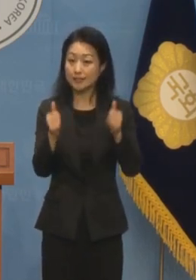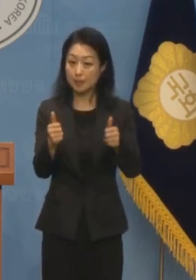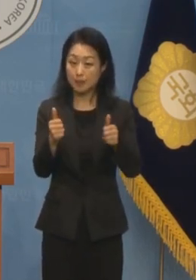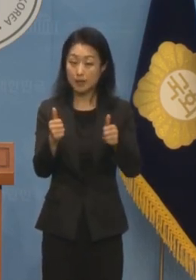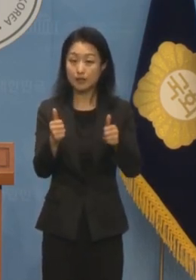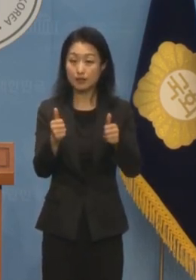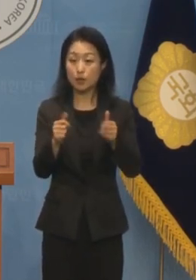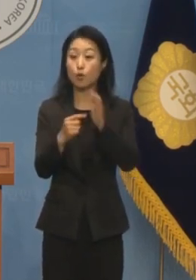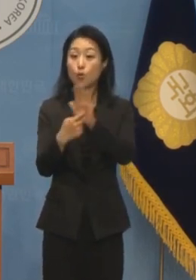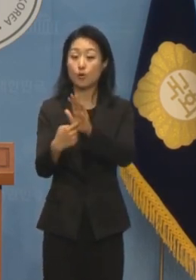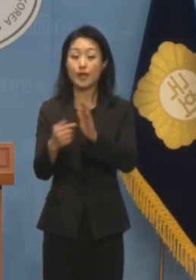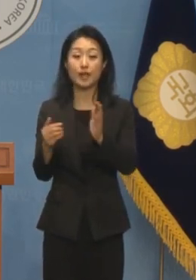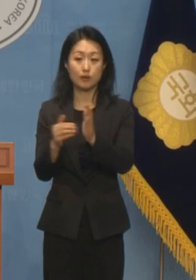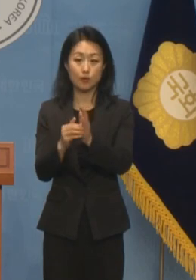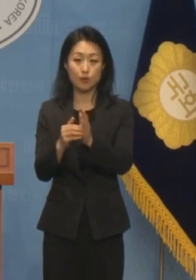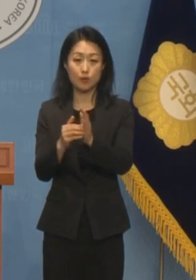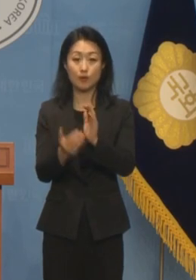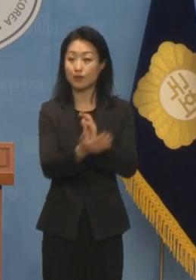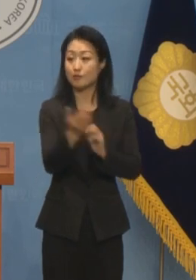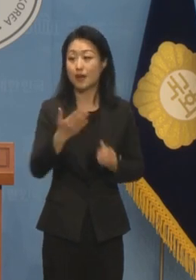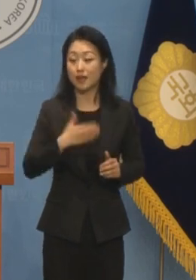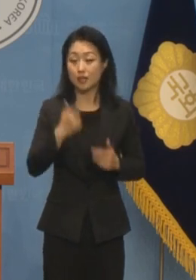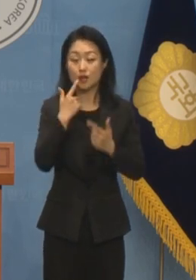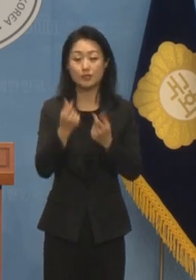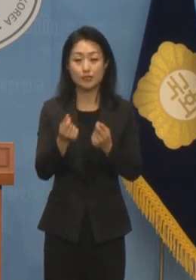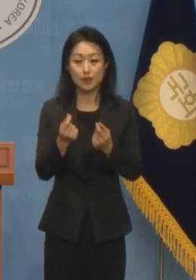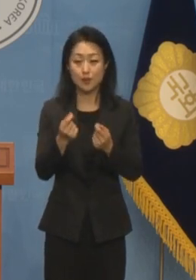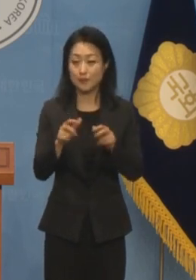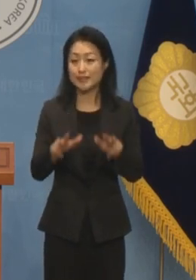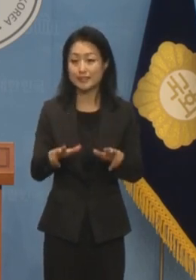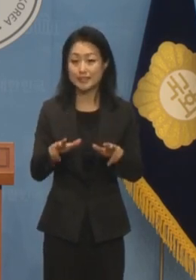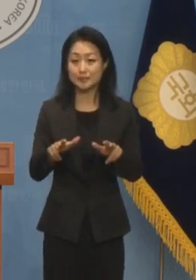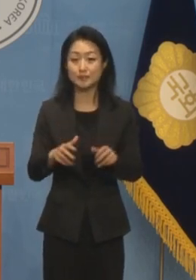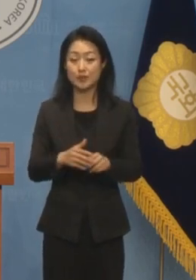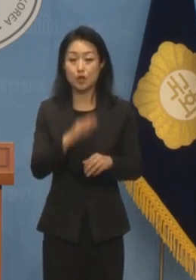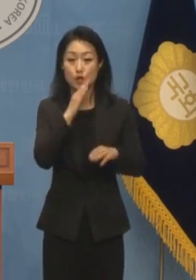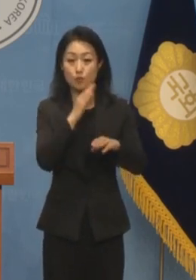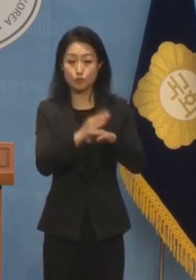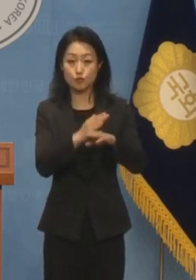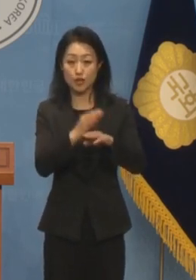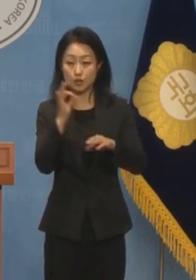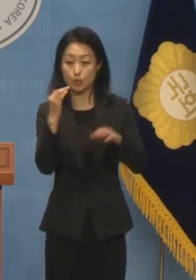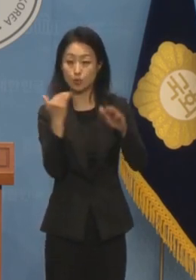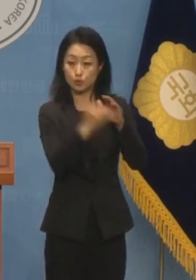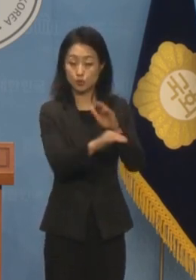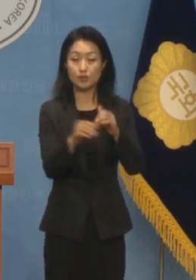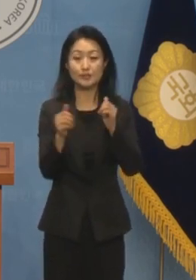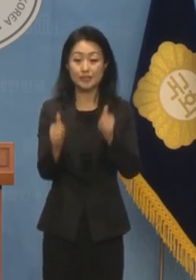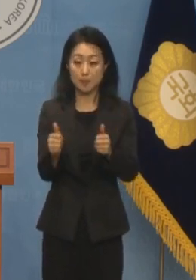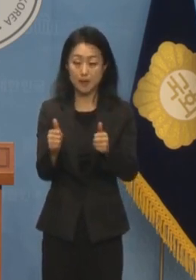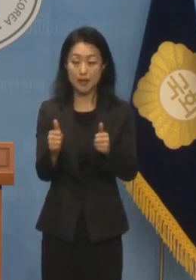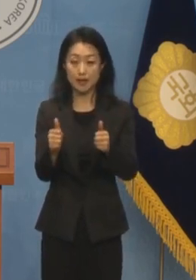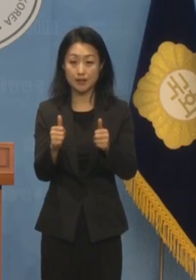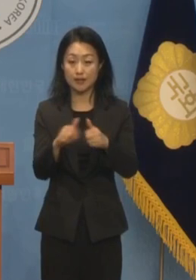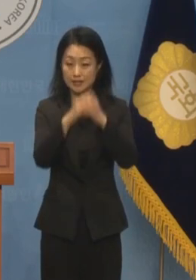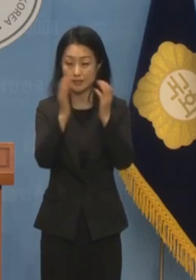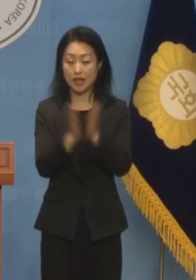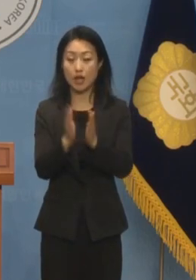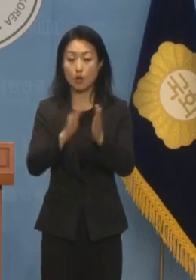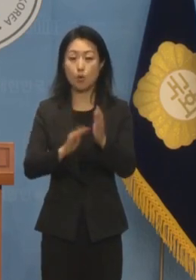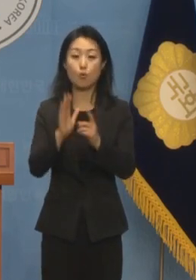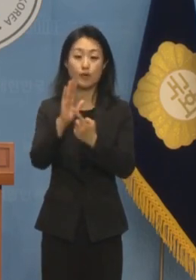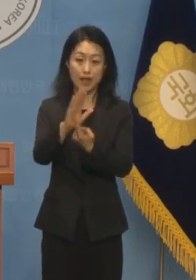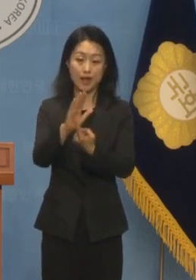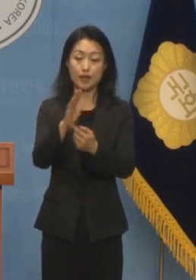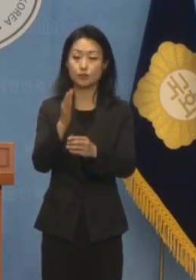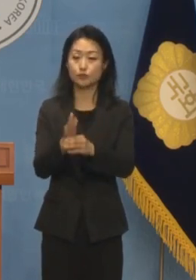공개가 원칙이었고요. 잘 아시다시피 지금 현재 이루어지고 있는 대북 송금 사건 재판 역시도 공개가